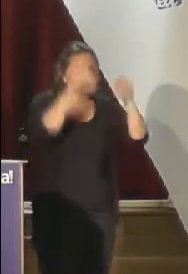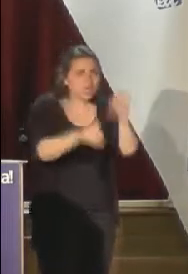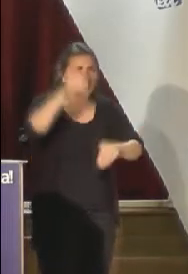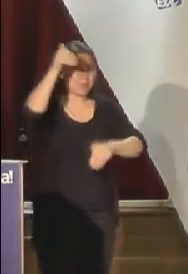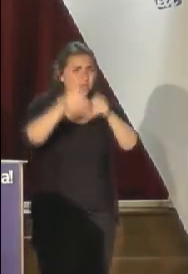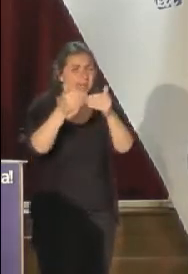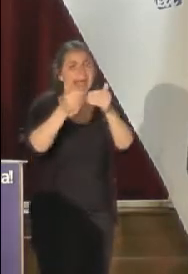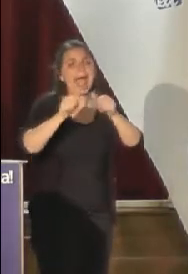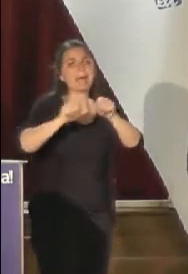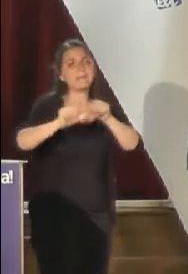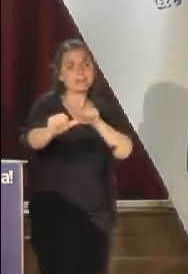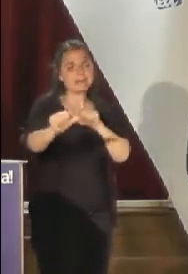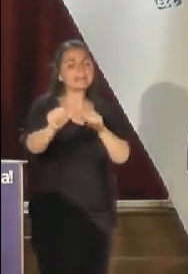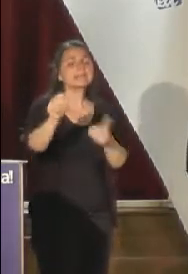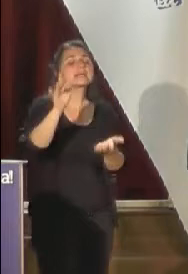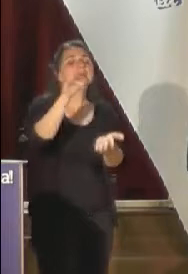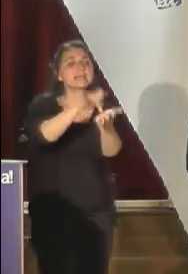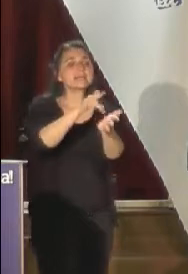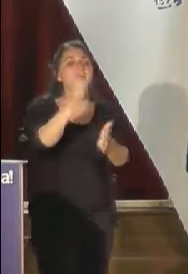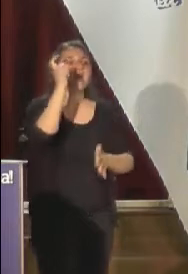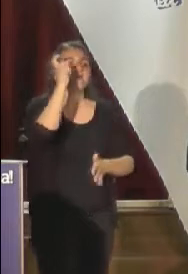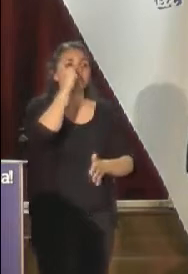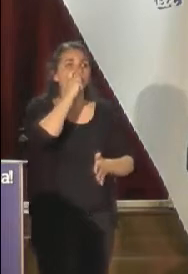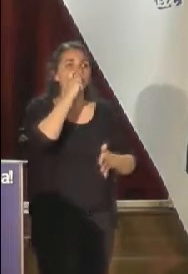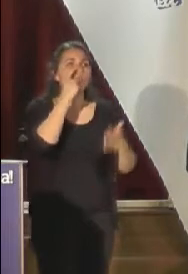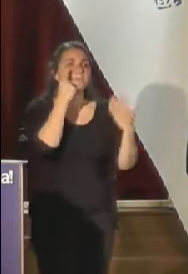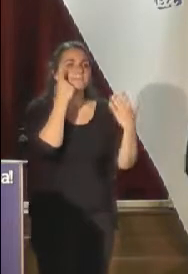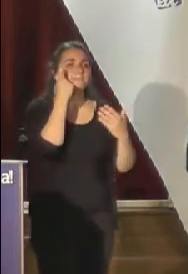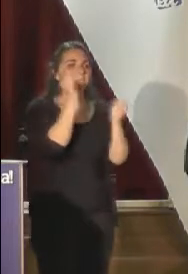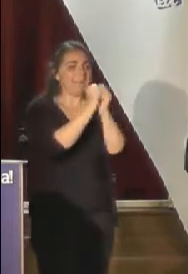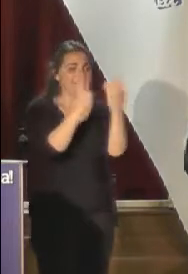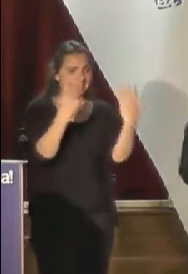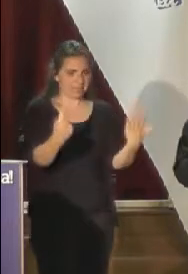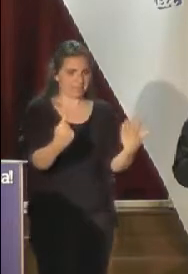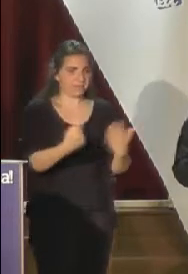este país. É o povo que máis ordena.